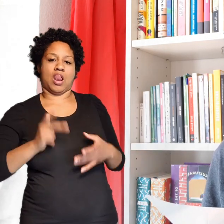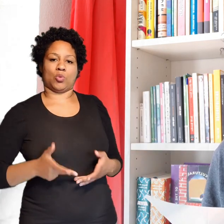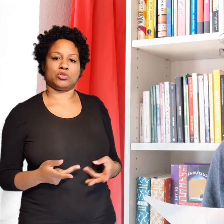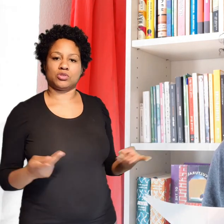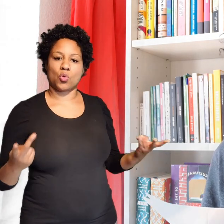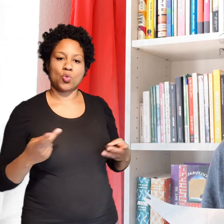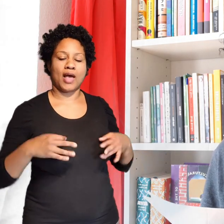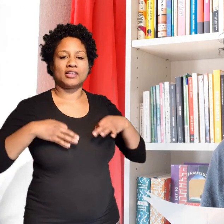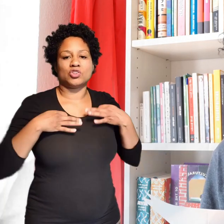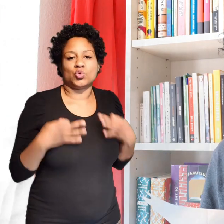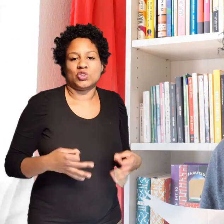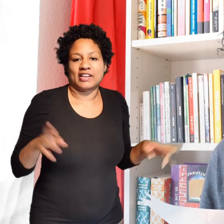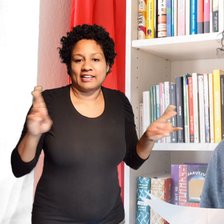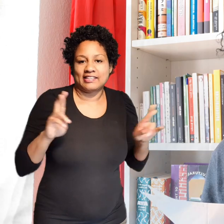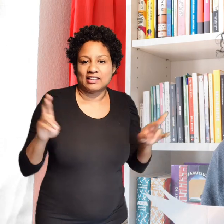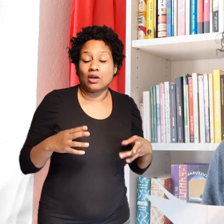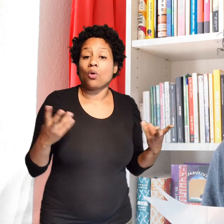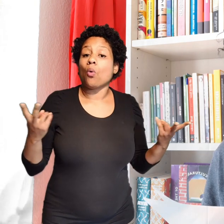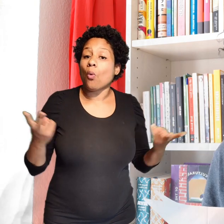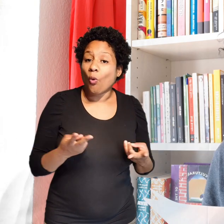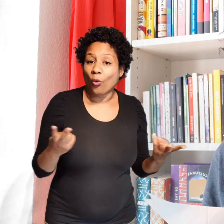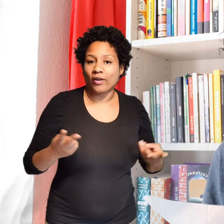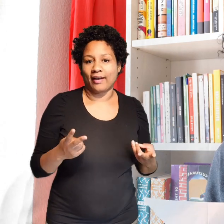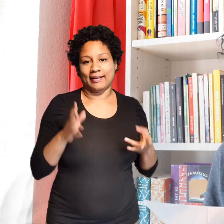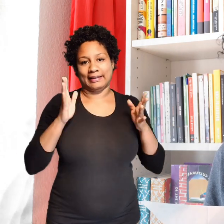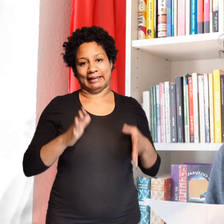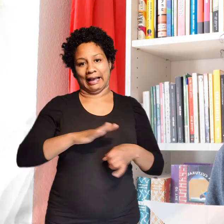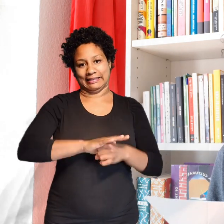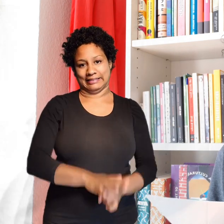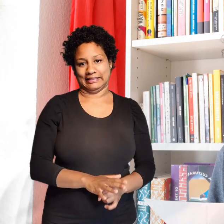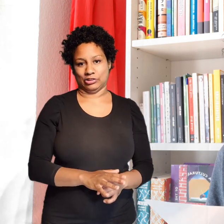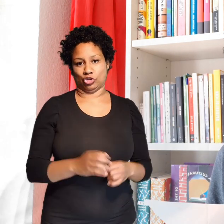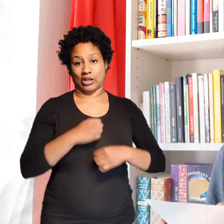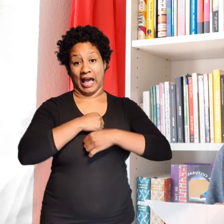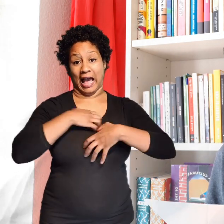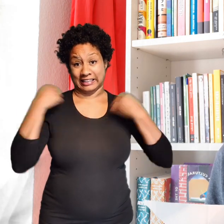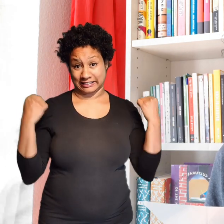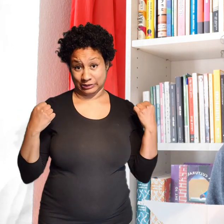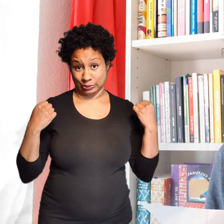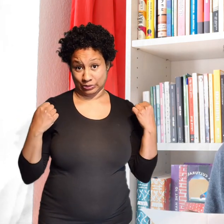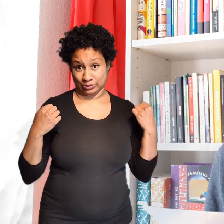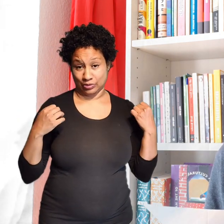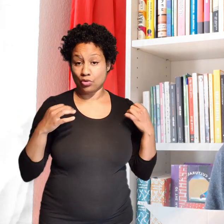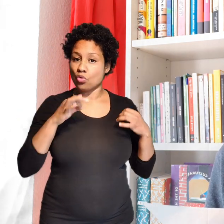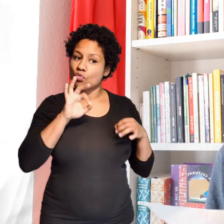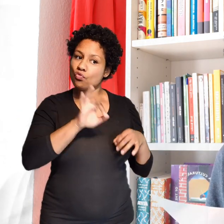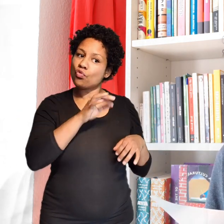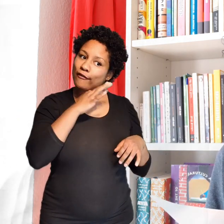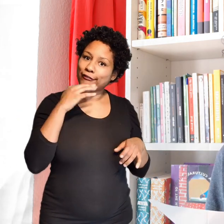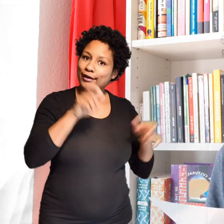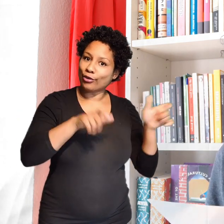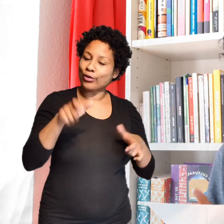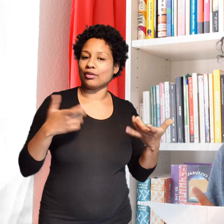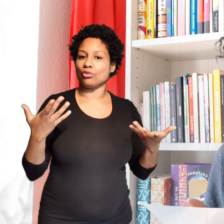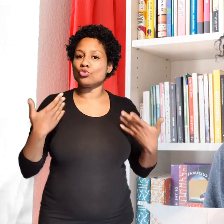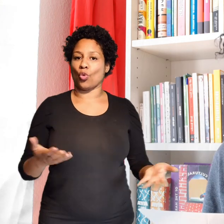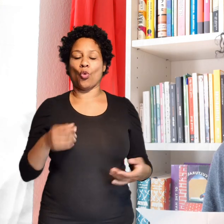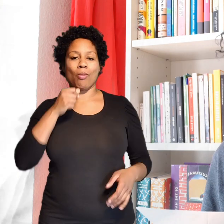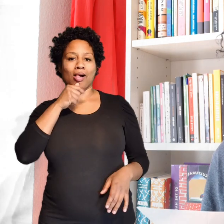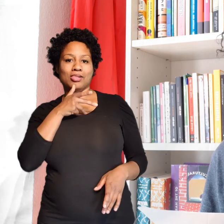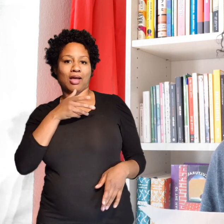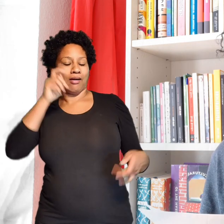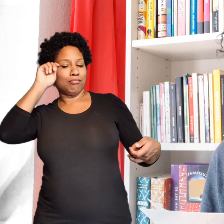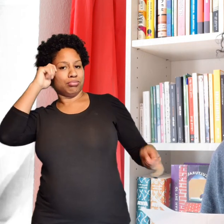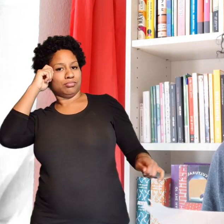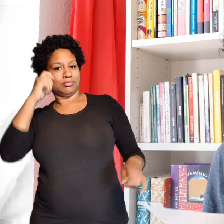rassistische Aggressionen. Für manche von uns der ganz normale, entspannte Alltag. Und für